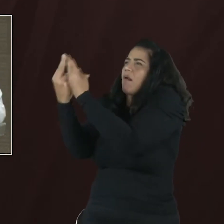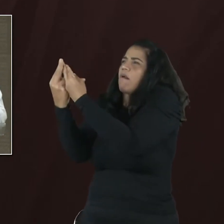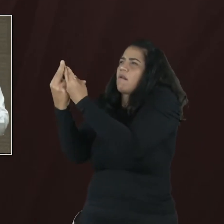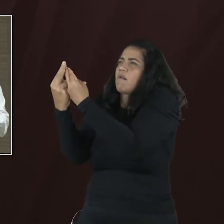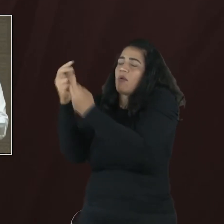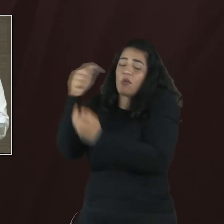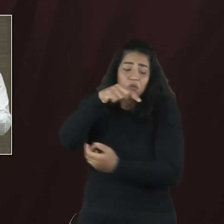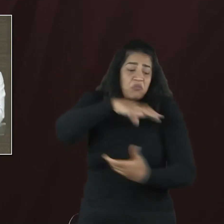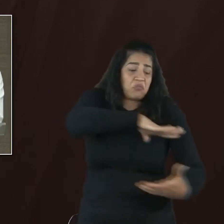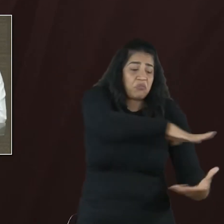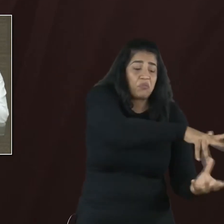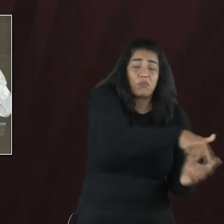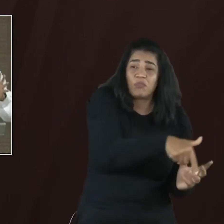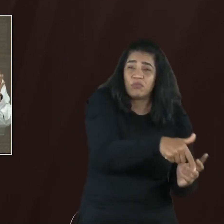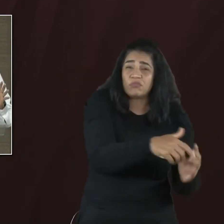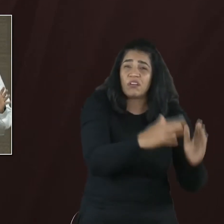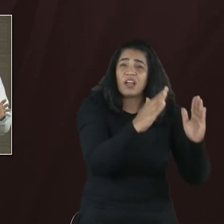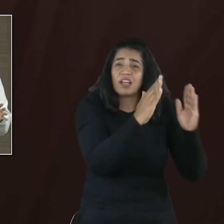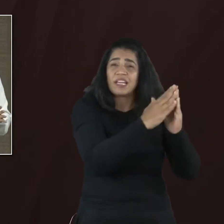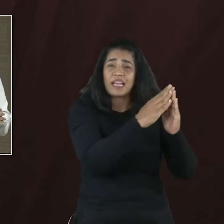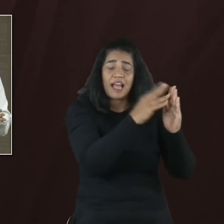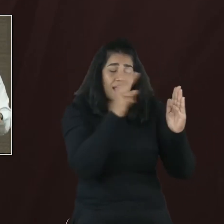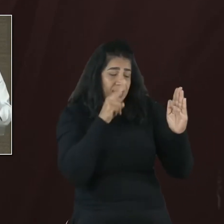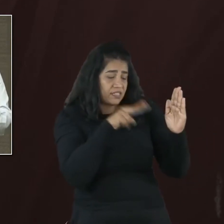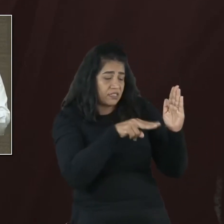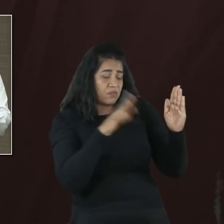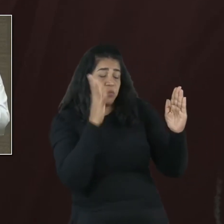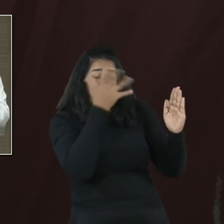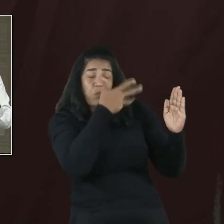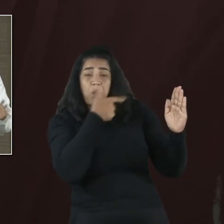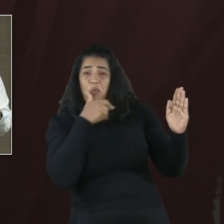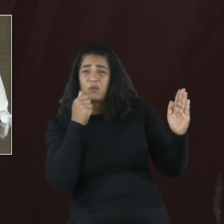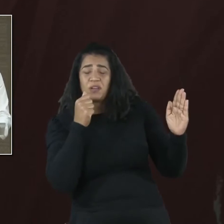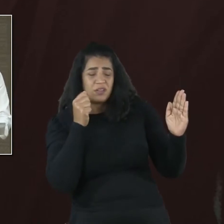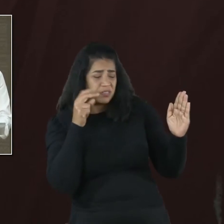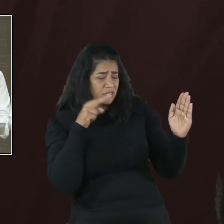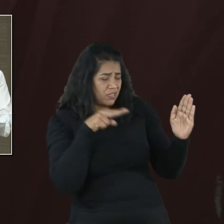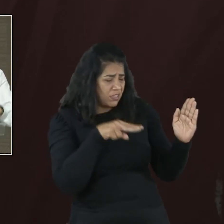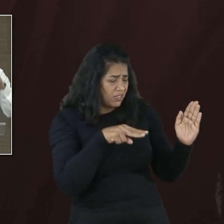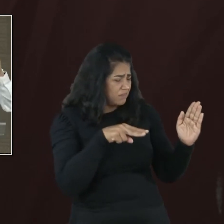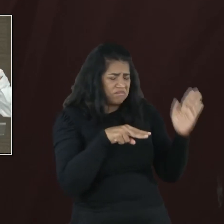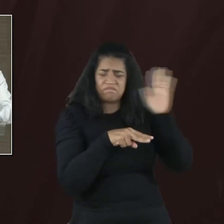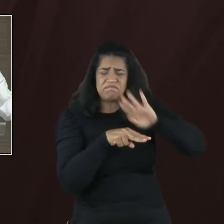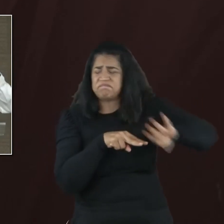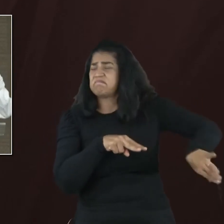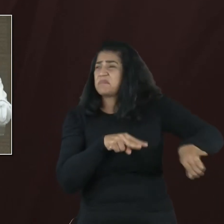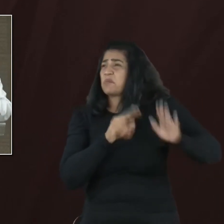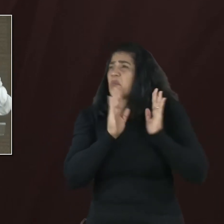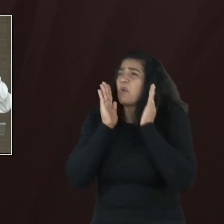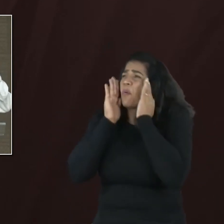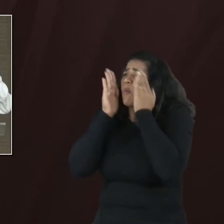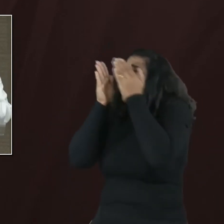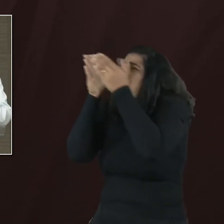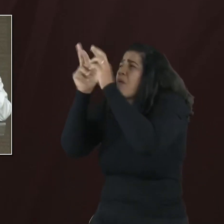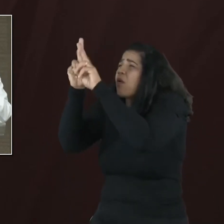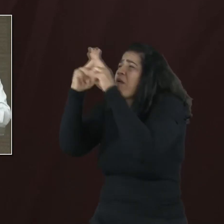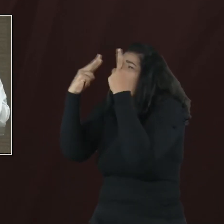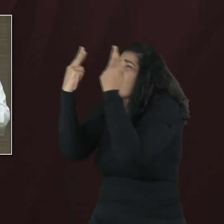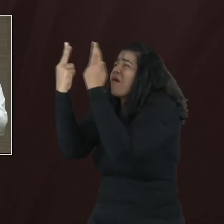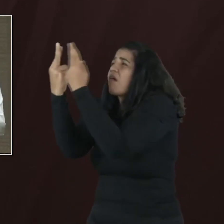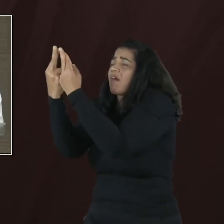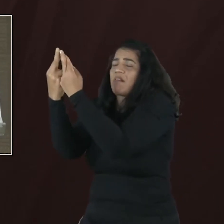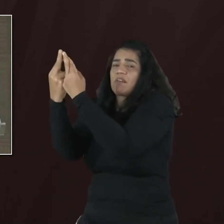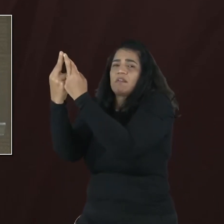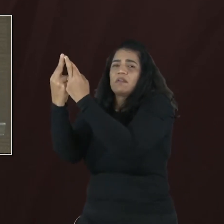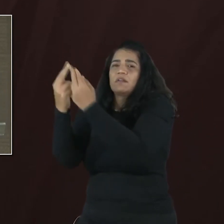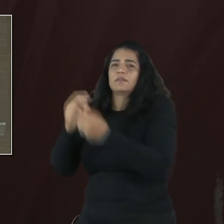nós estamos preocupados. Se o Senhor nos der, amém. Mas nossos olhos não estão nisso. Não considero a minha vida